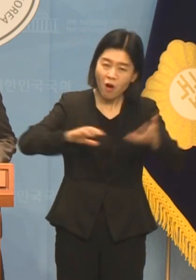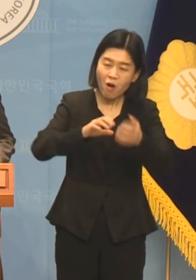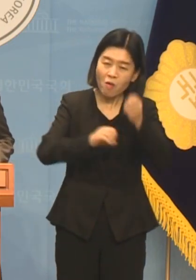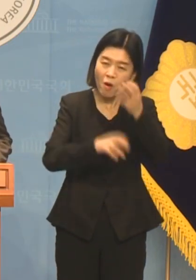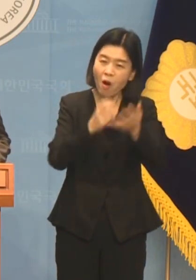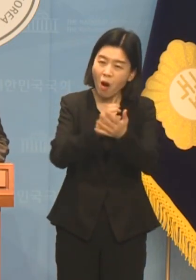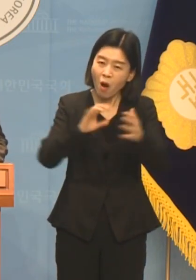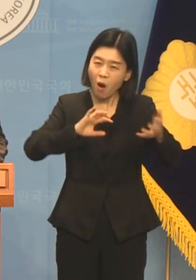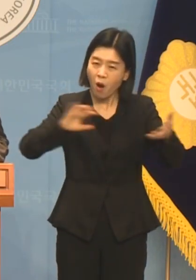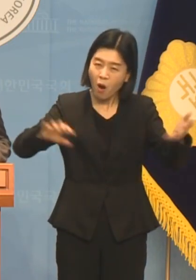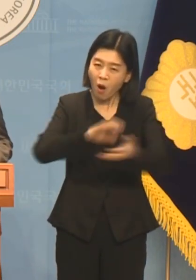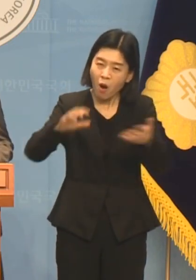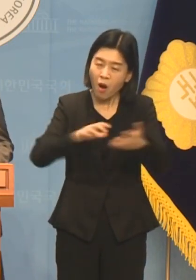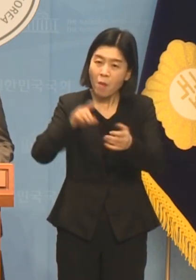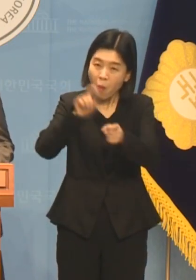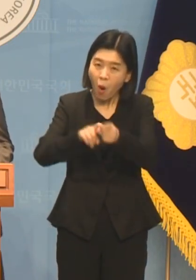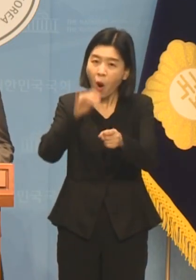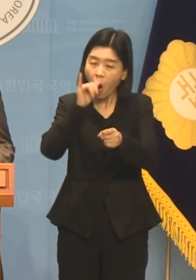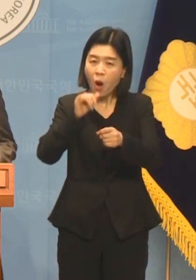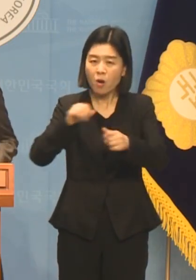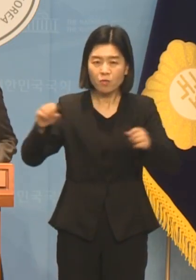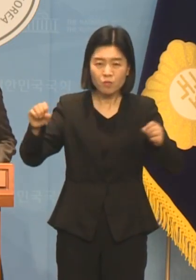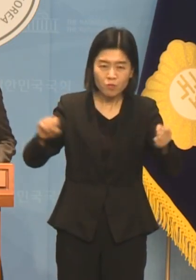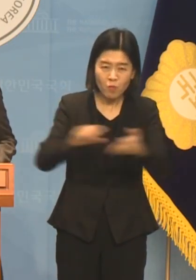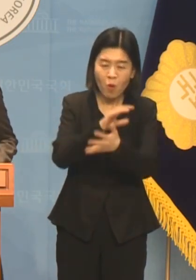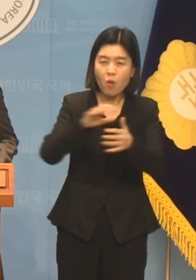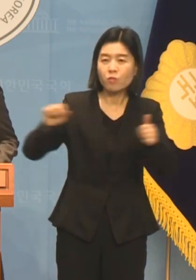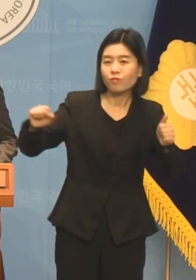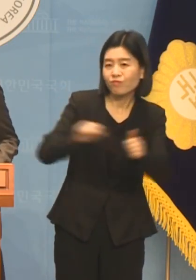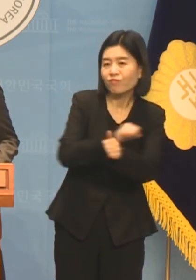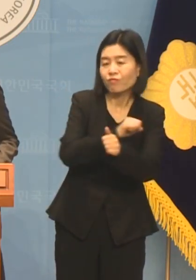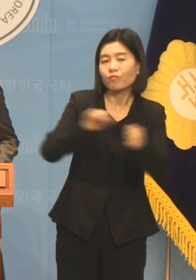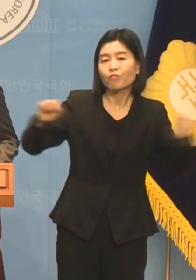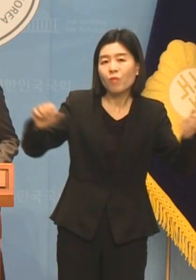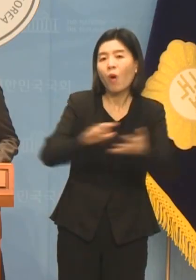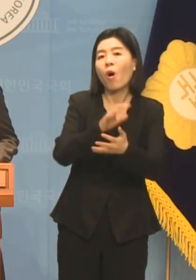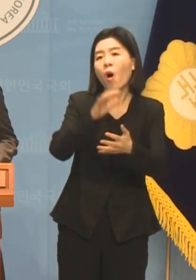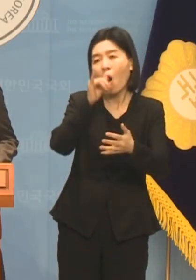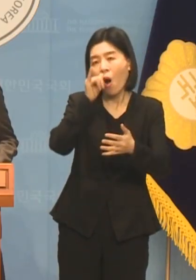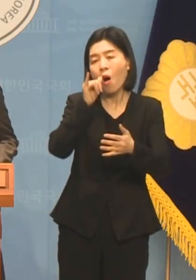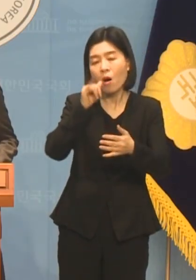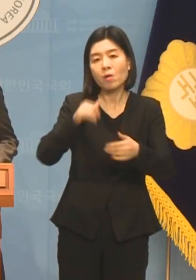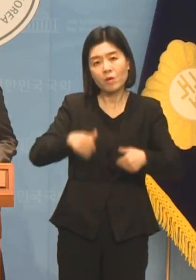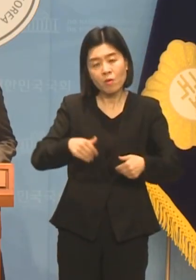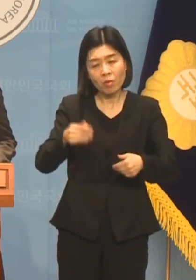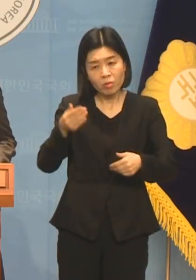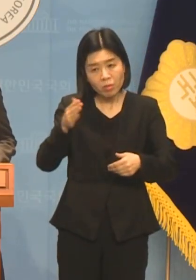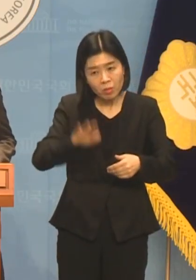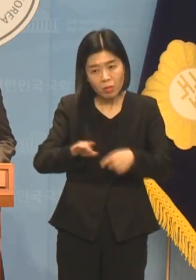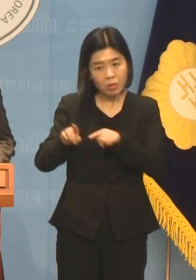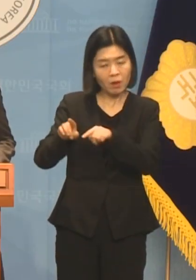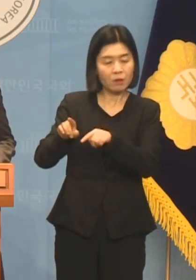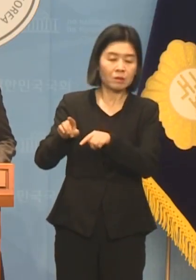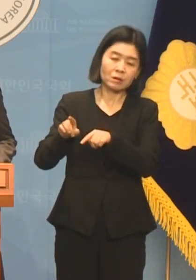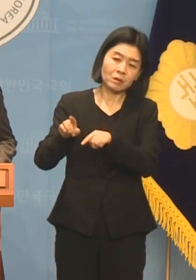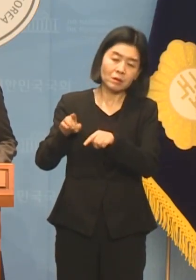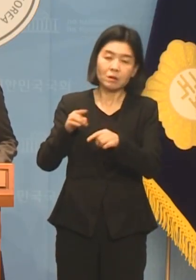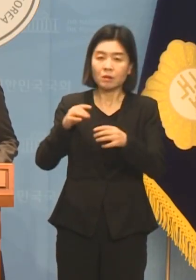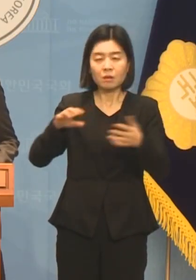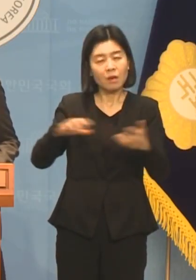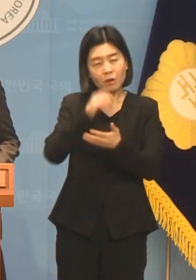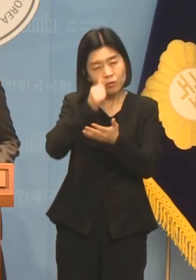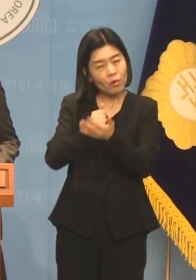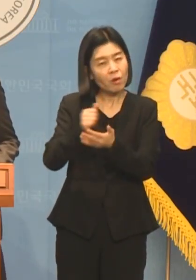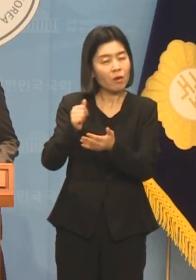객관적인 폭동이 존재를 해야 됩니다. 이런 면에 있어서 내란죄라는 게 성립될 수가 없다.